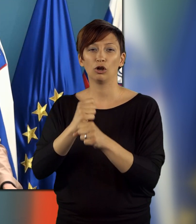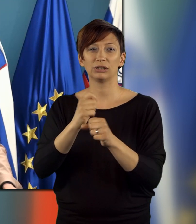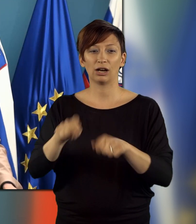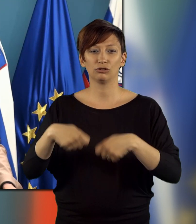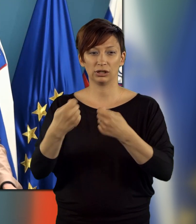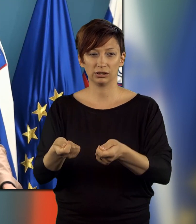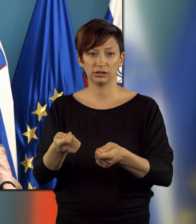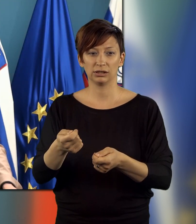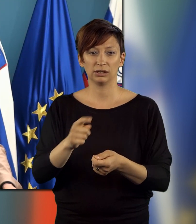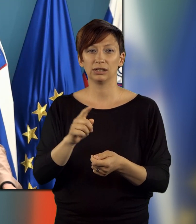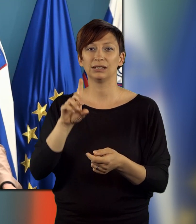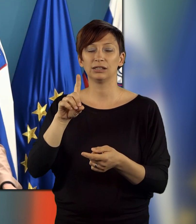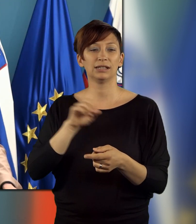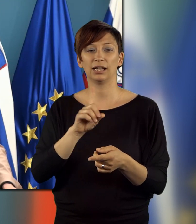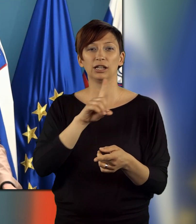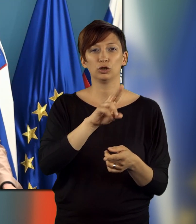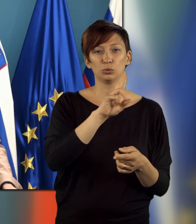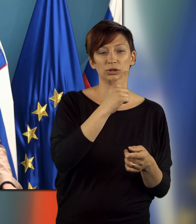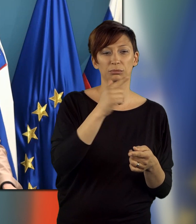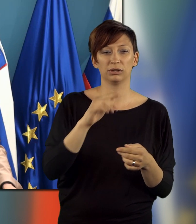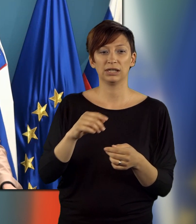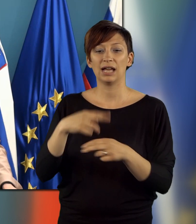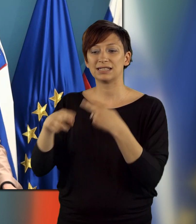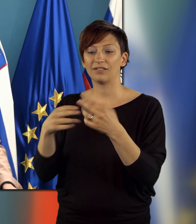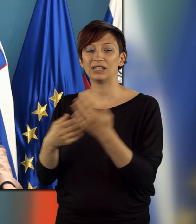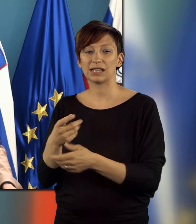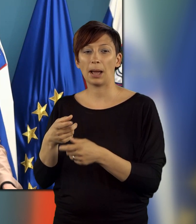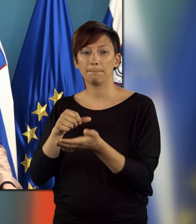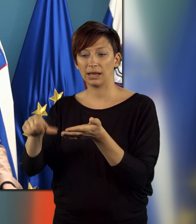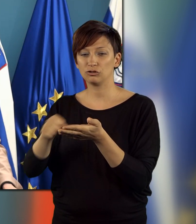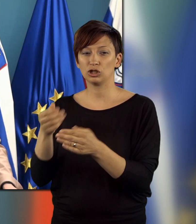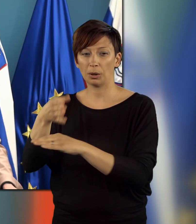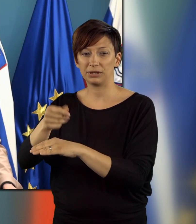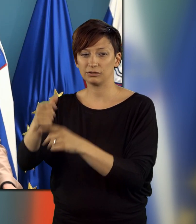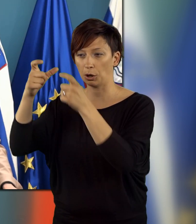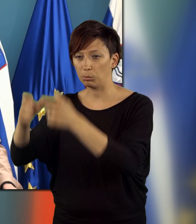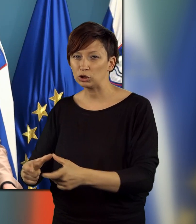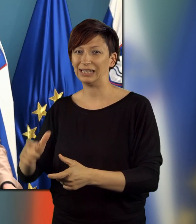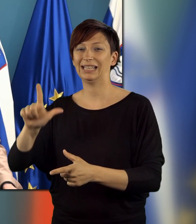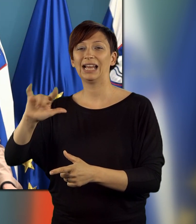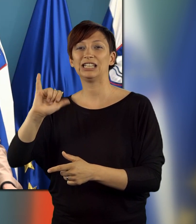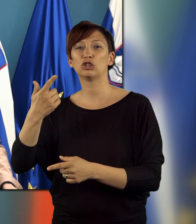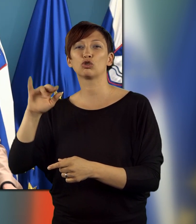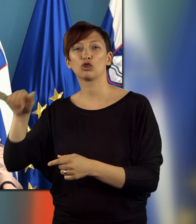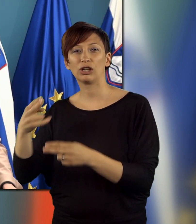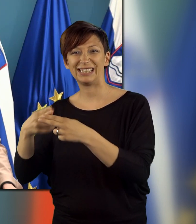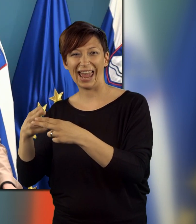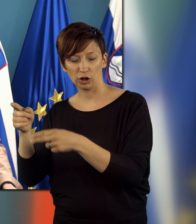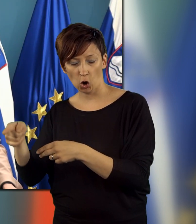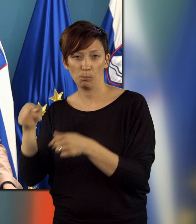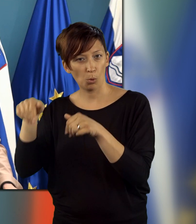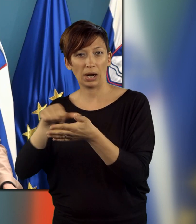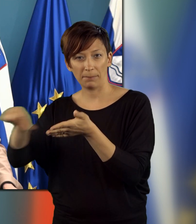Litostroj Jeklo, ne DUTB. Torej je zavezanec za plačilo prispevkov podjetje Litostroj Jeklo.